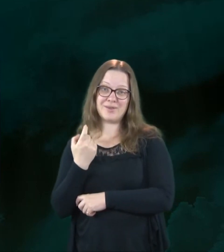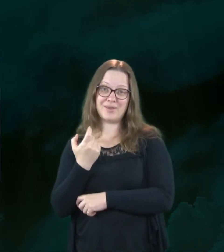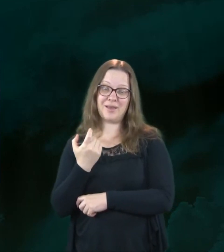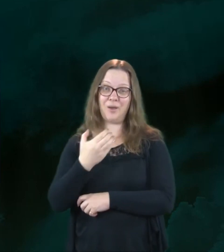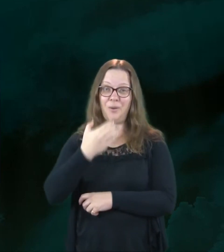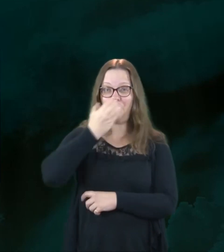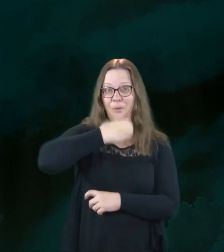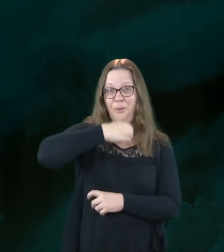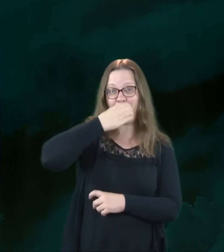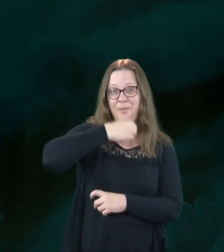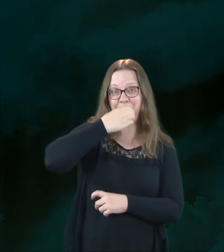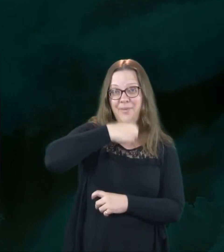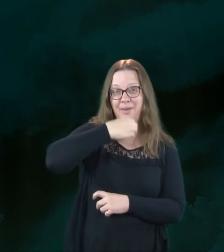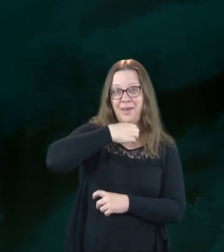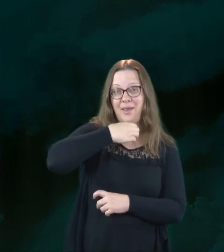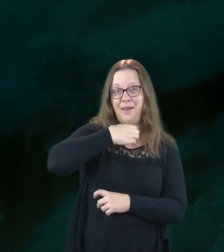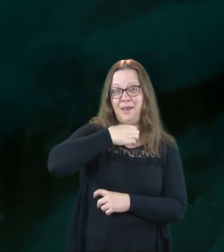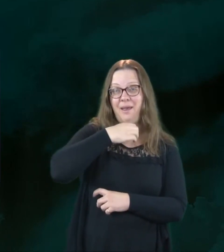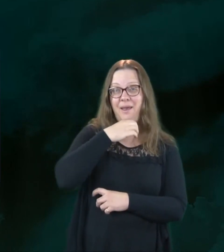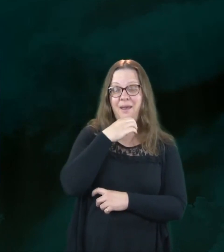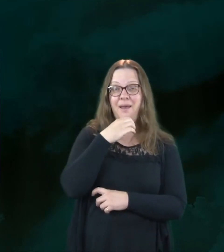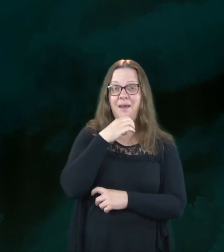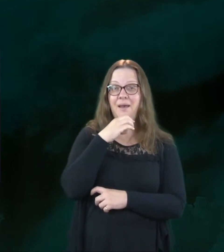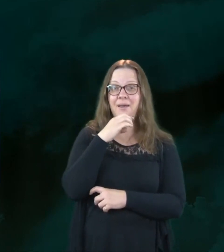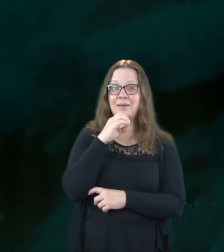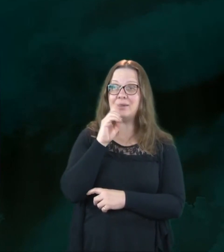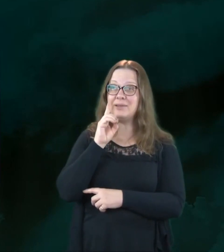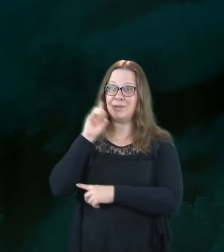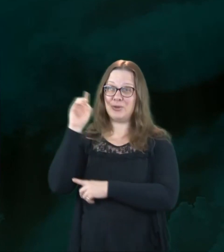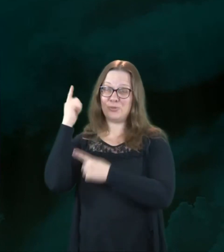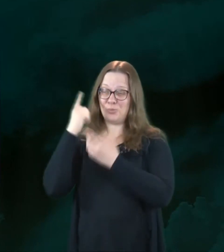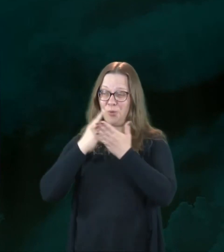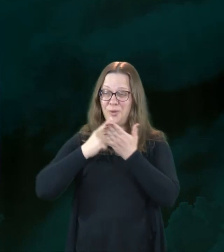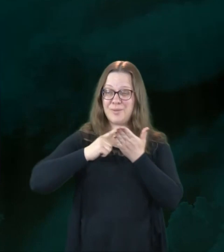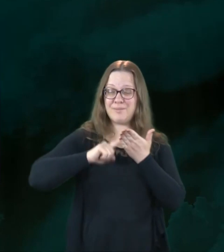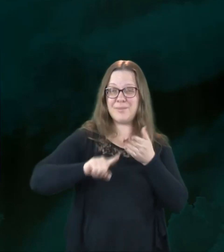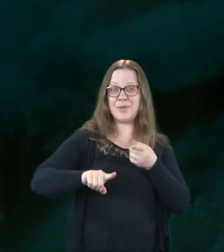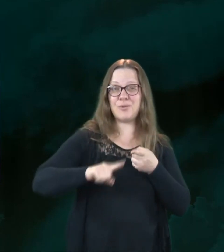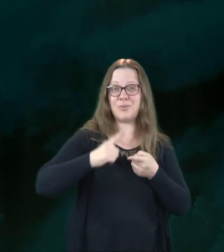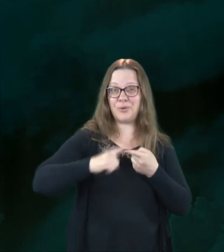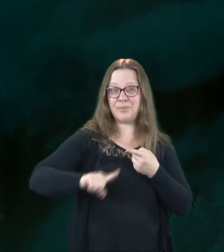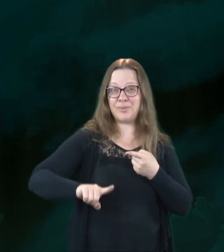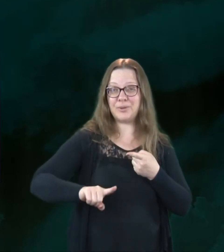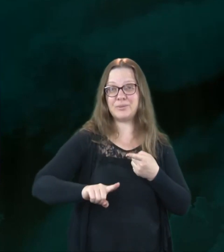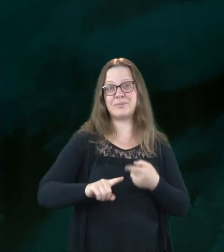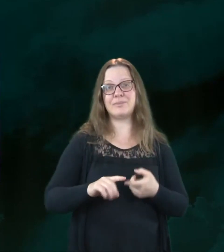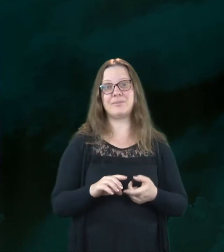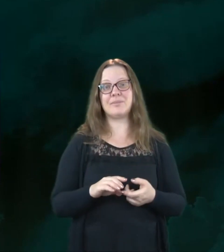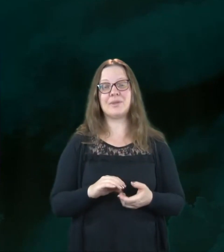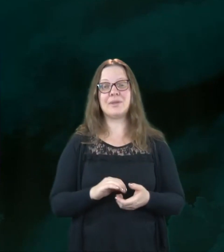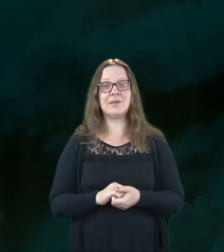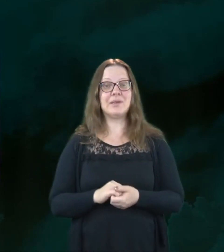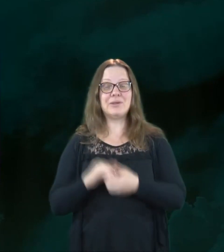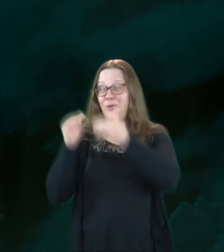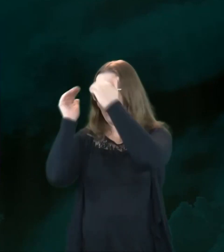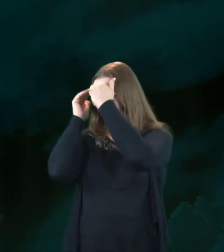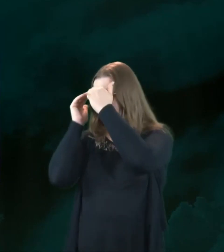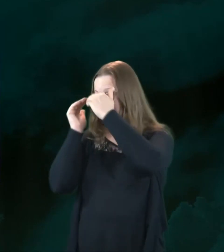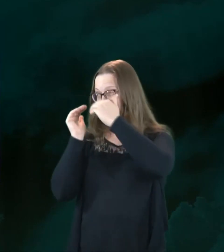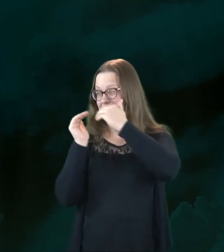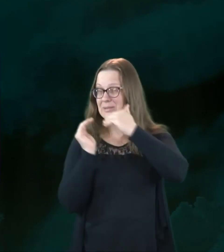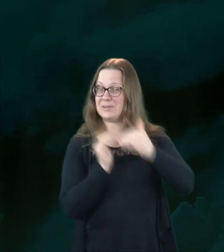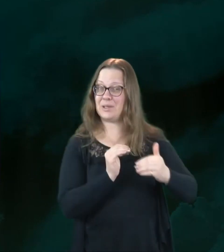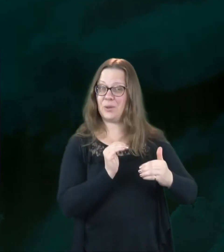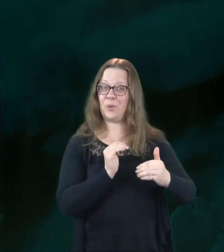comer, e ela desobedeceu, e deu para o seu marido também desobedeceu, não encabeçou a sua